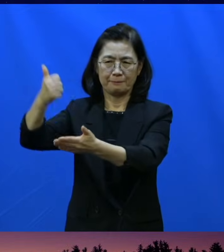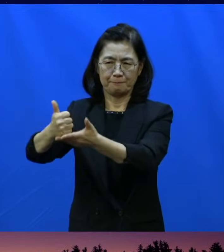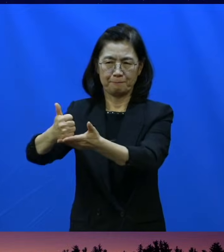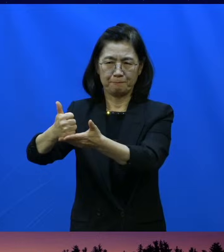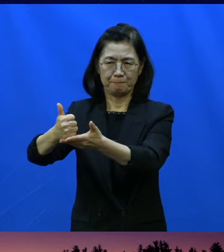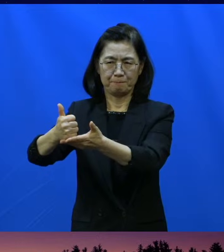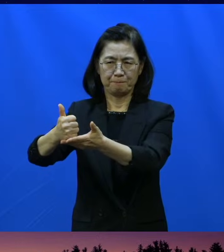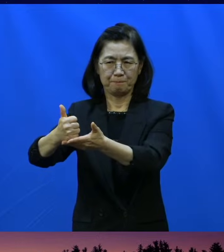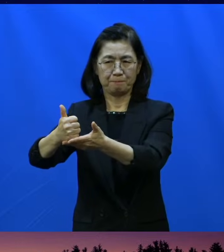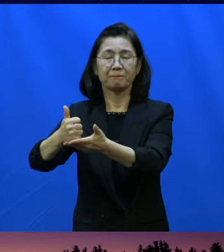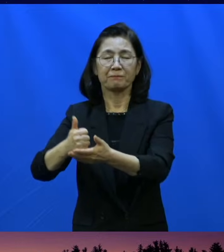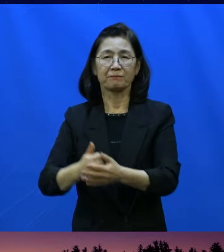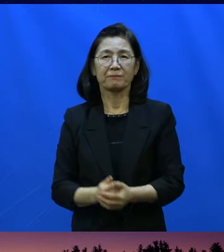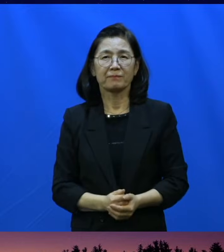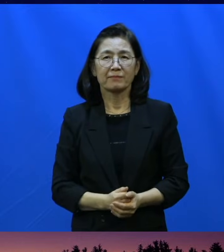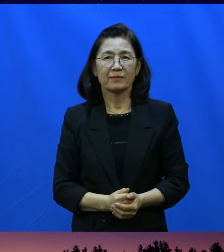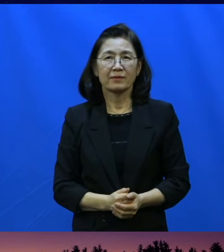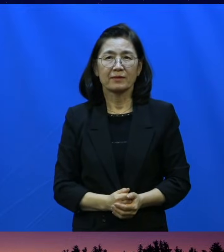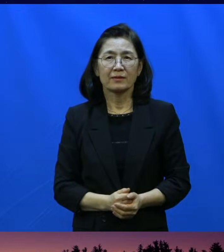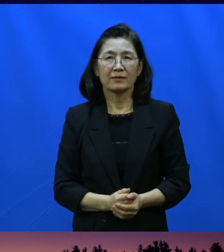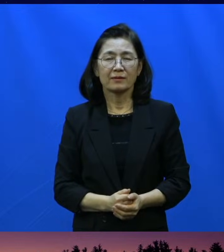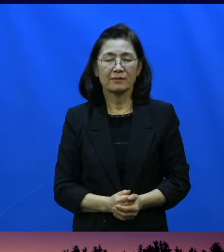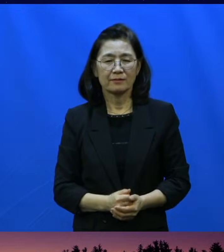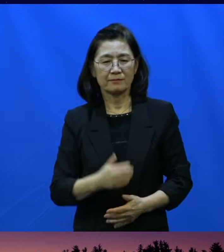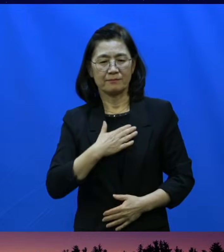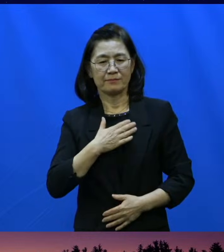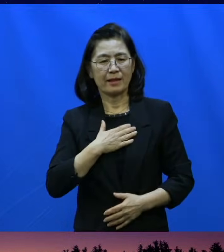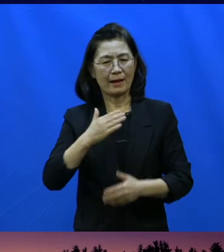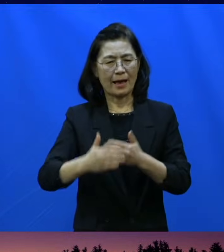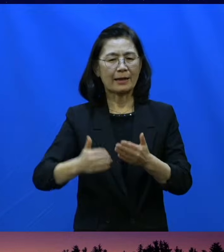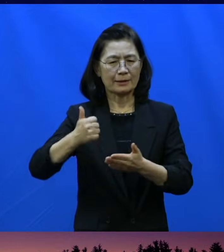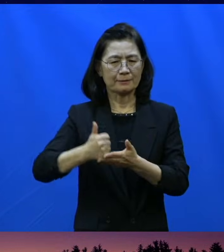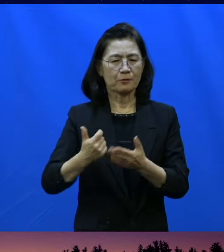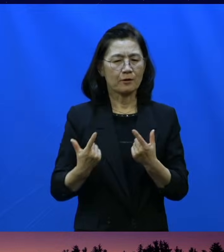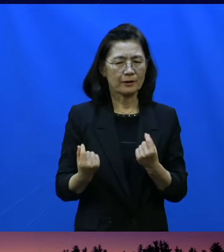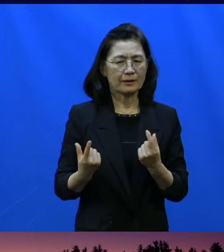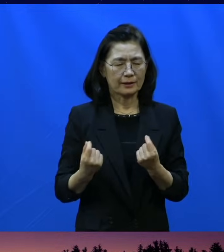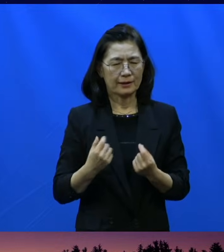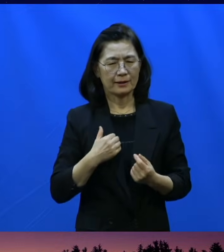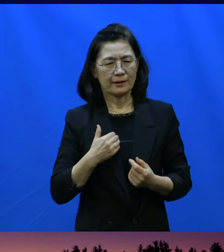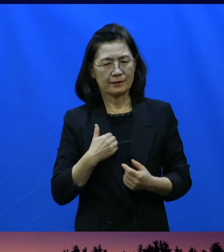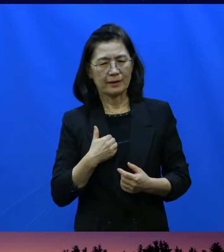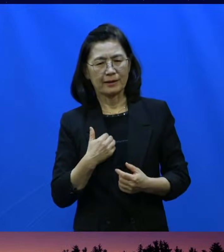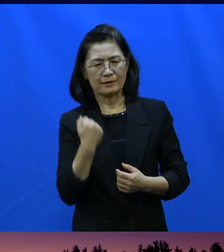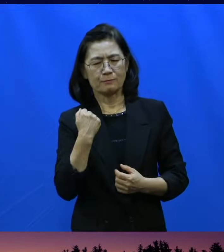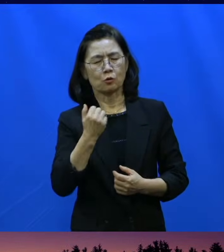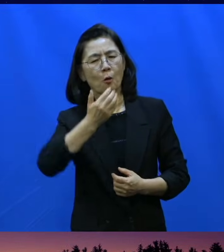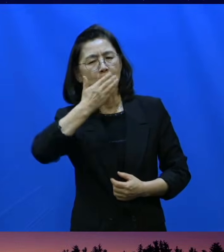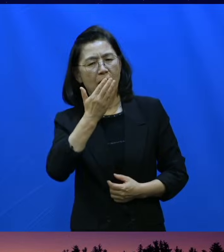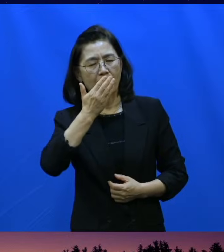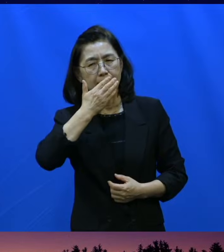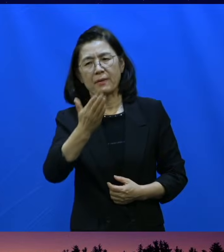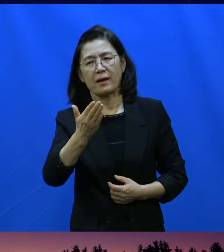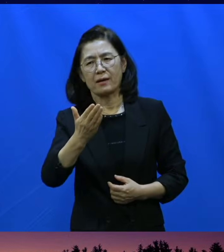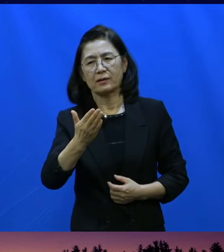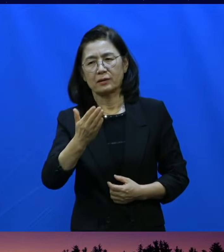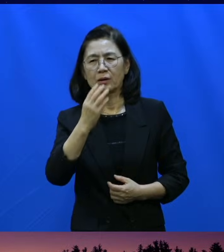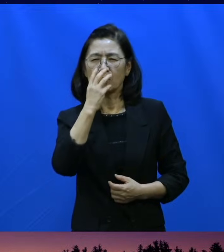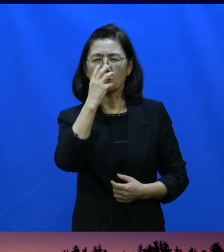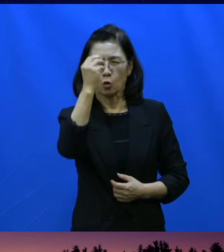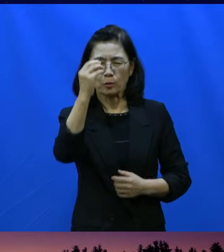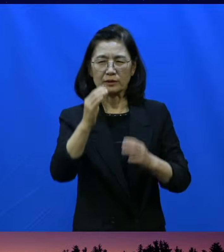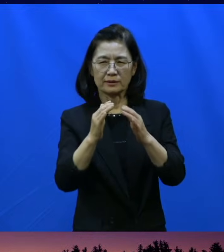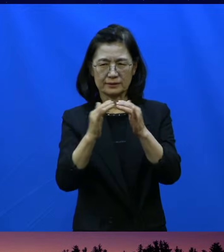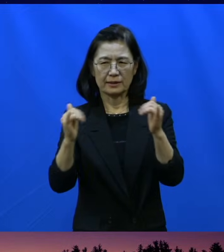자세히 보세요. 우리가 일상을 살아갈 때 내가 하나님이에요. 요즘 제가 묵상하는데, 야, 저도 깜짝깜짝 놀라요. 내가 하나님이 돼